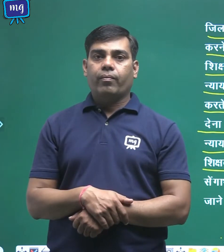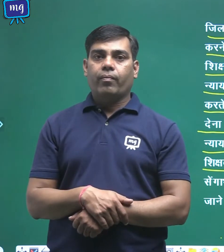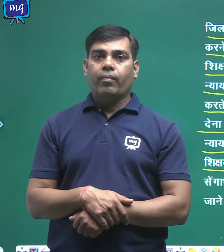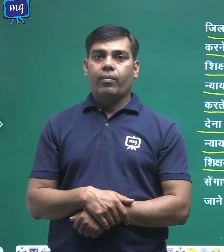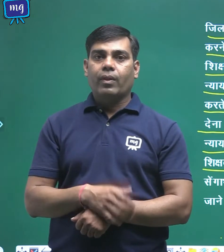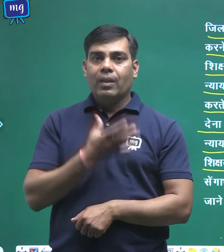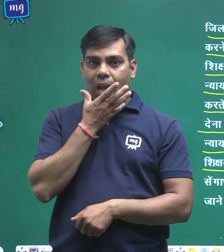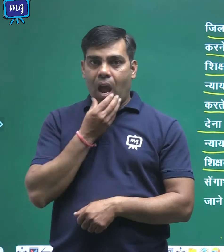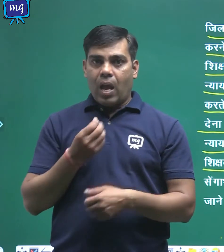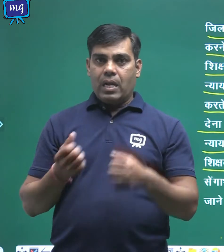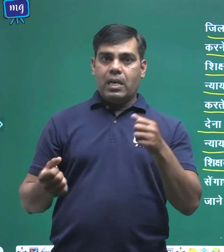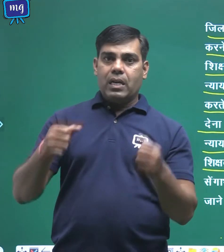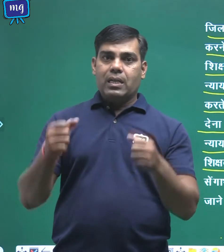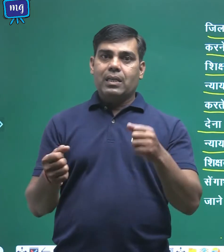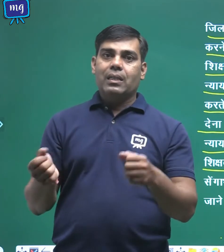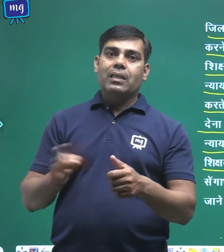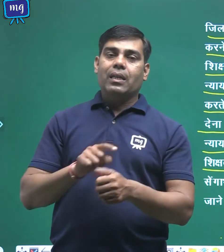ट्रक से